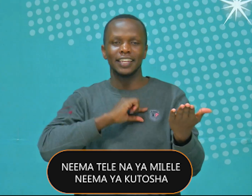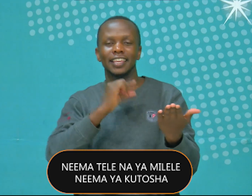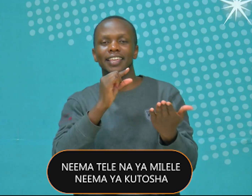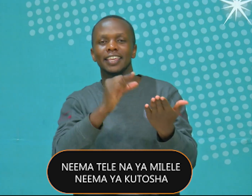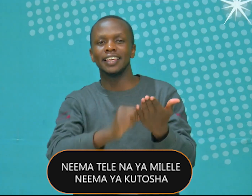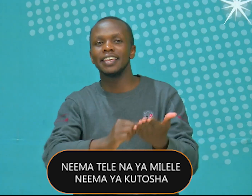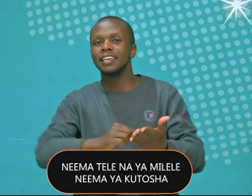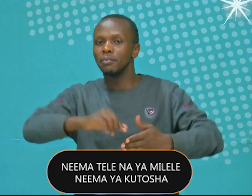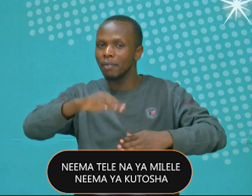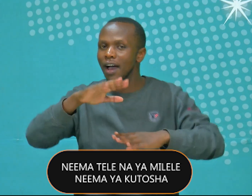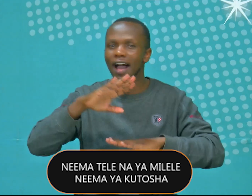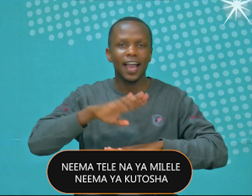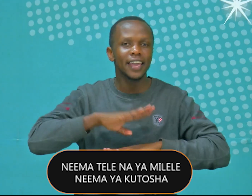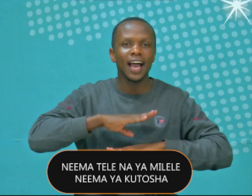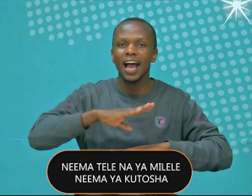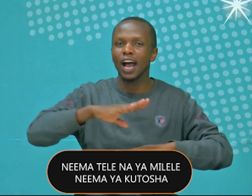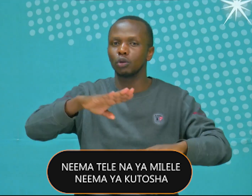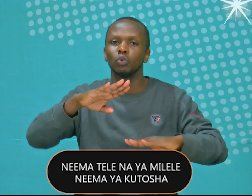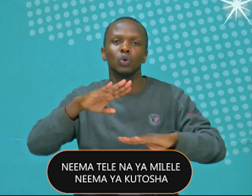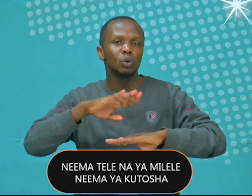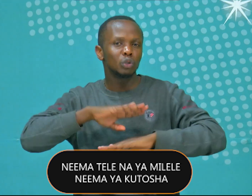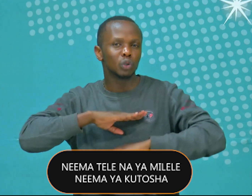milele neema